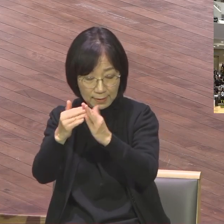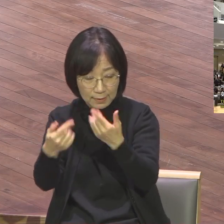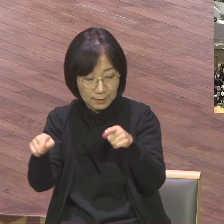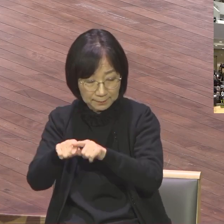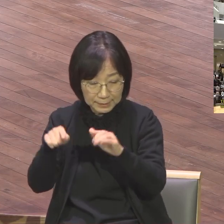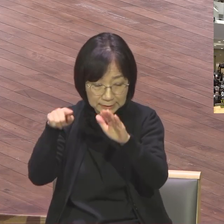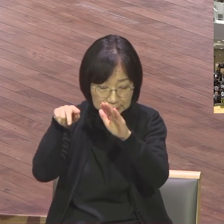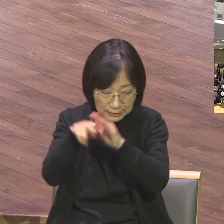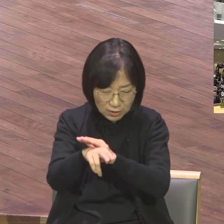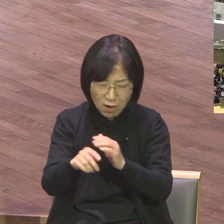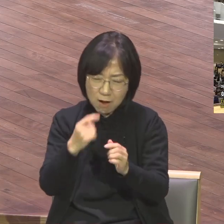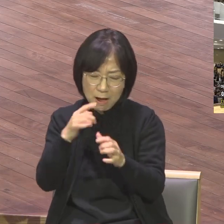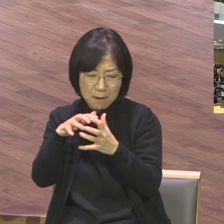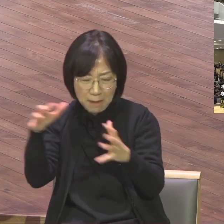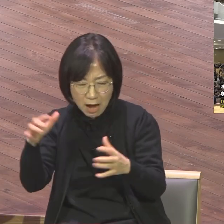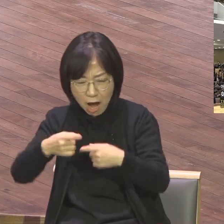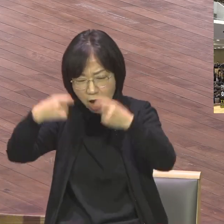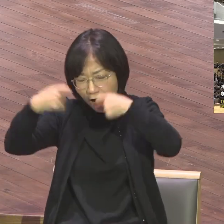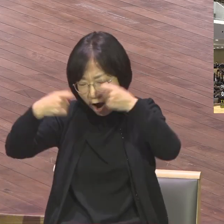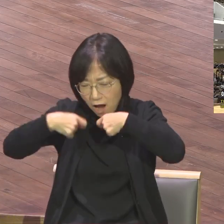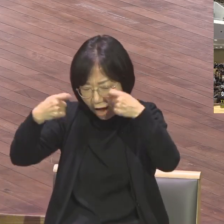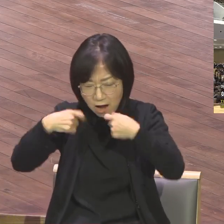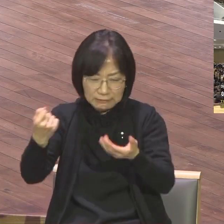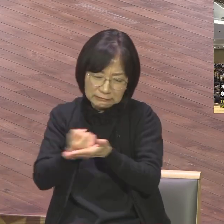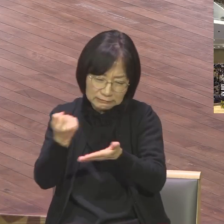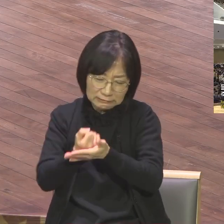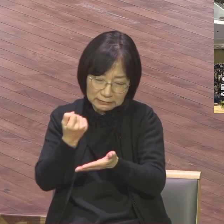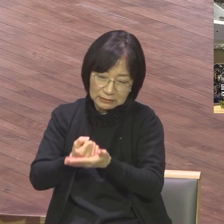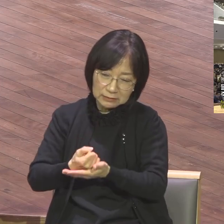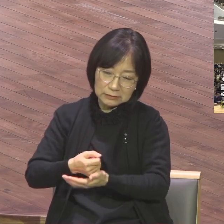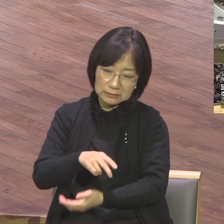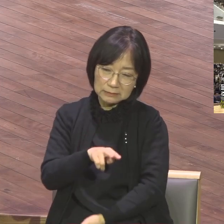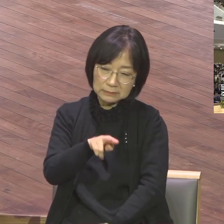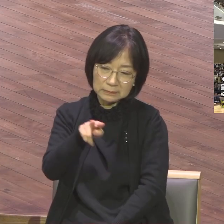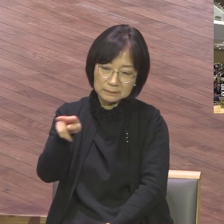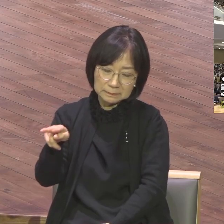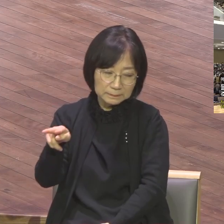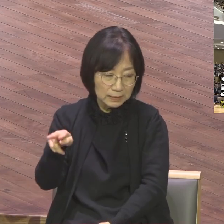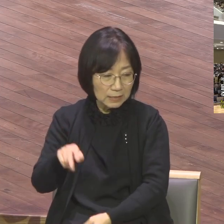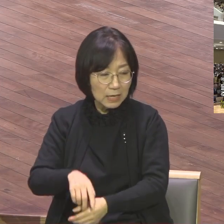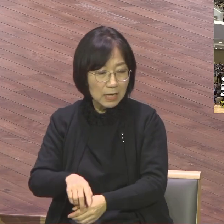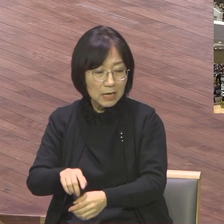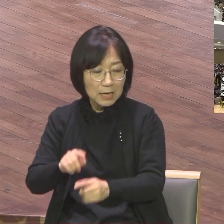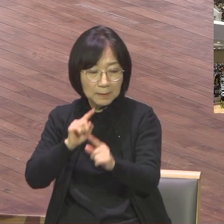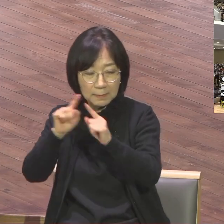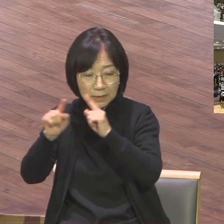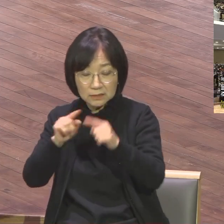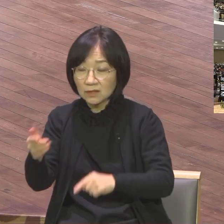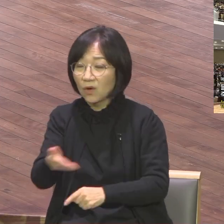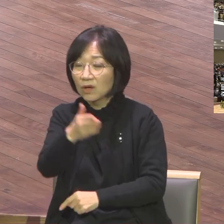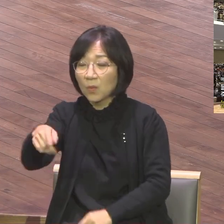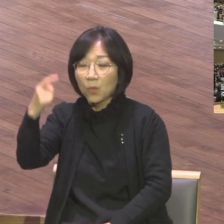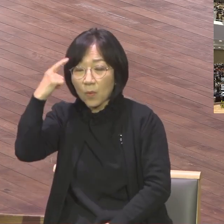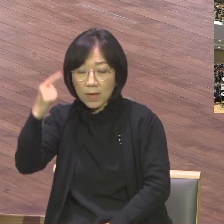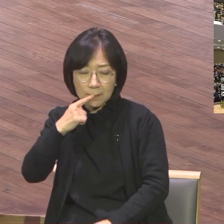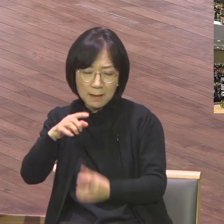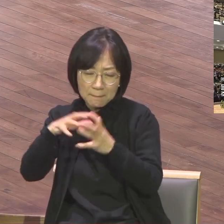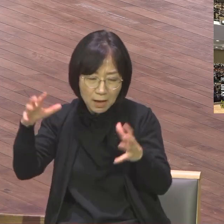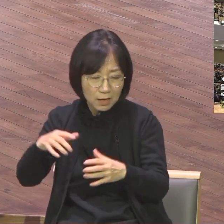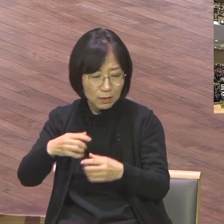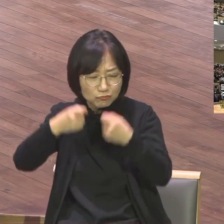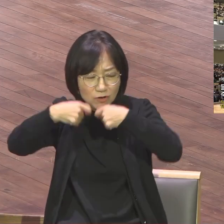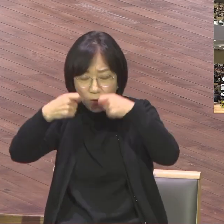가서 떠드는 것과 사람들이 울며 심히 통곡함을 보시고 들어가서 그들에게 이르시되 너희가 어찌하여 떠들며